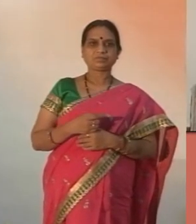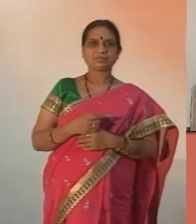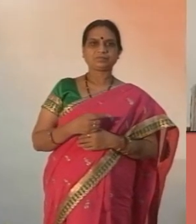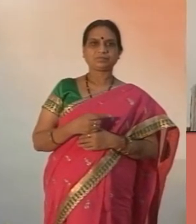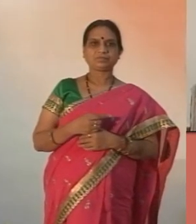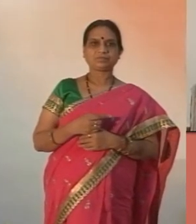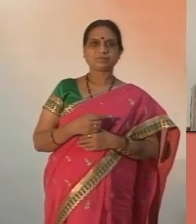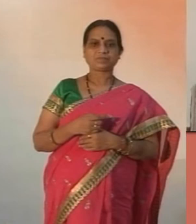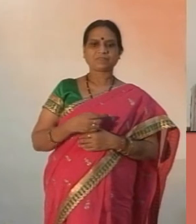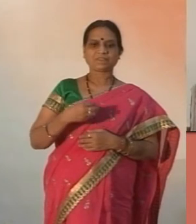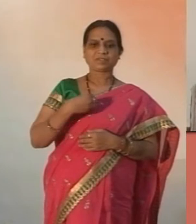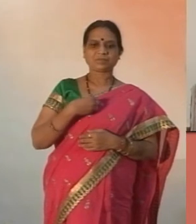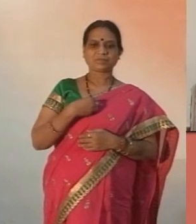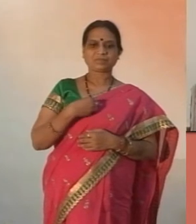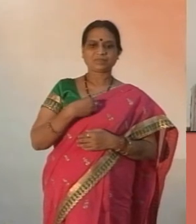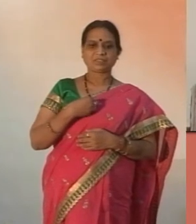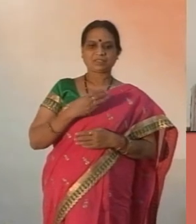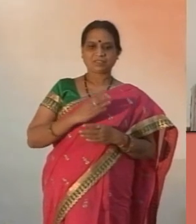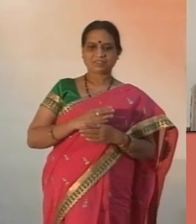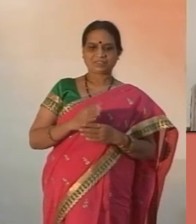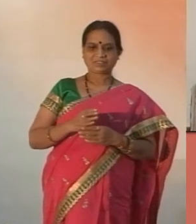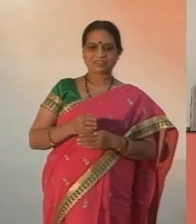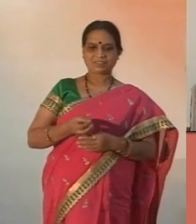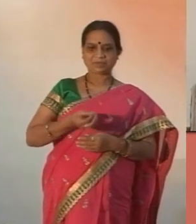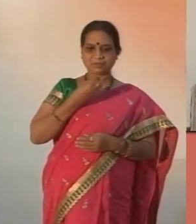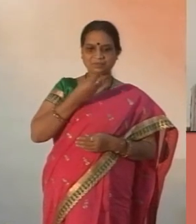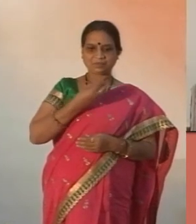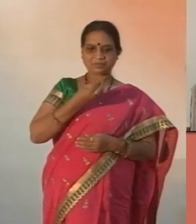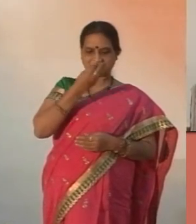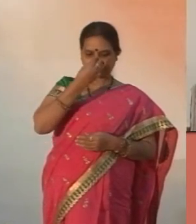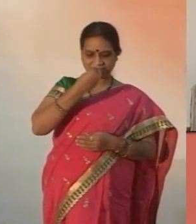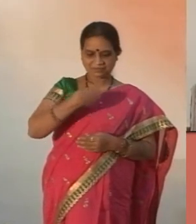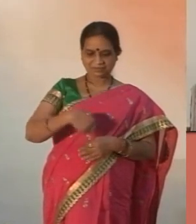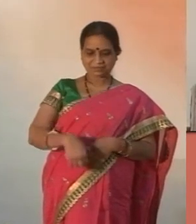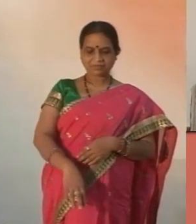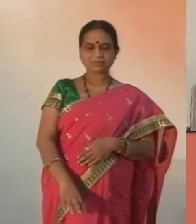हमें शाकाहारी शुद्ध भोजन लेना चाहिए।